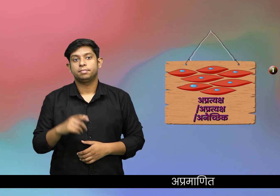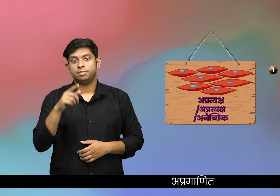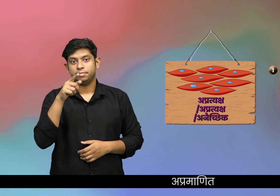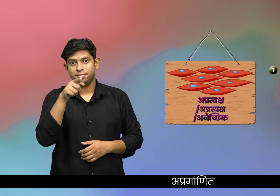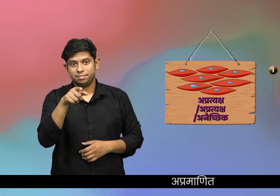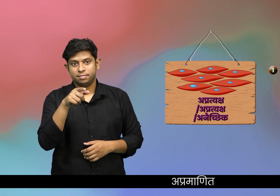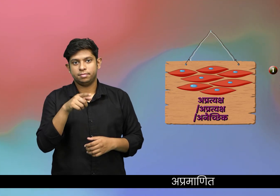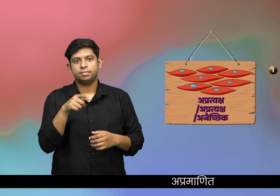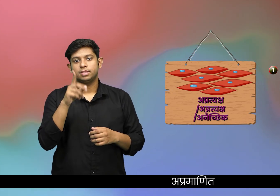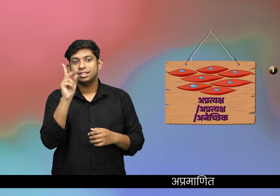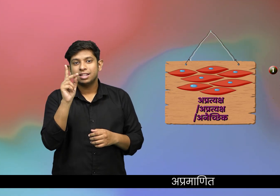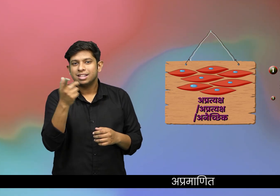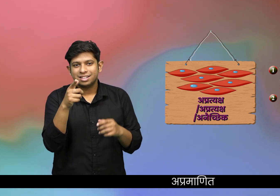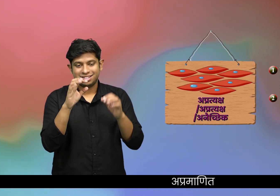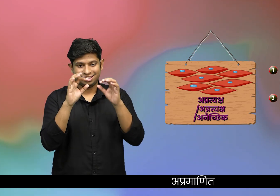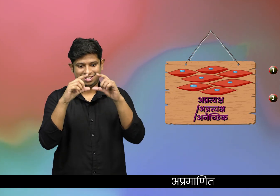दुसरा, अप्रमाणित.